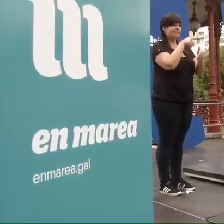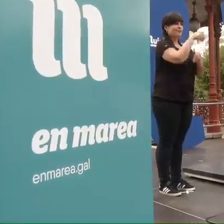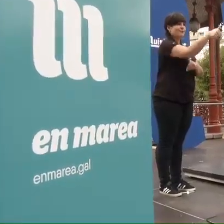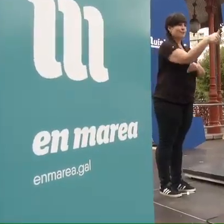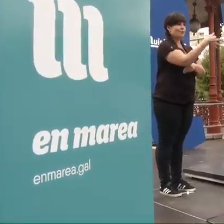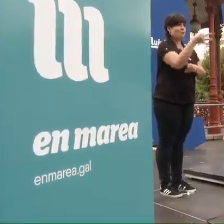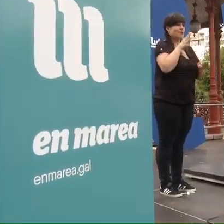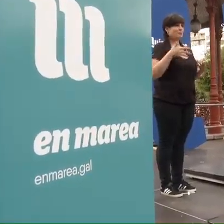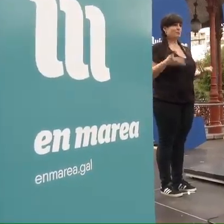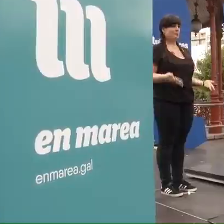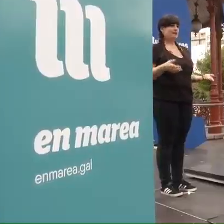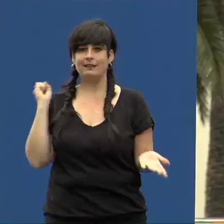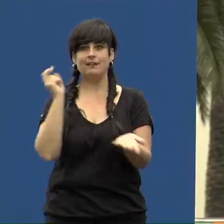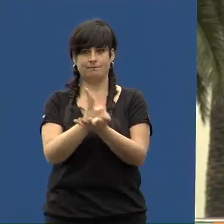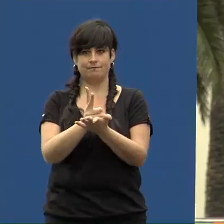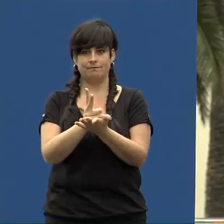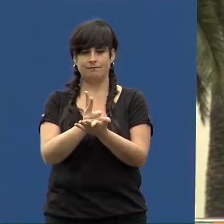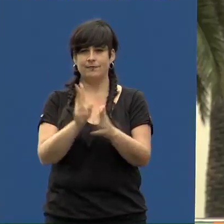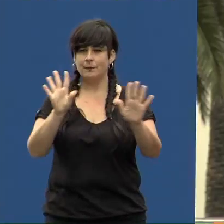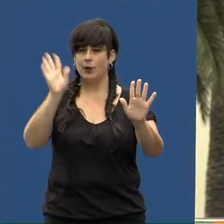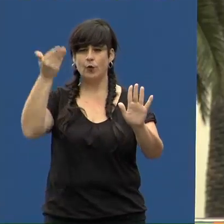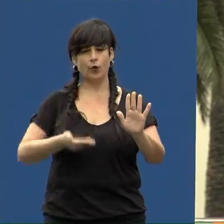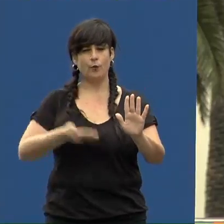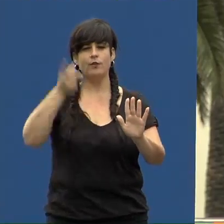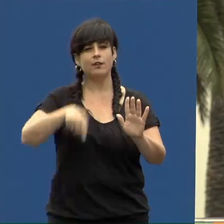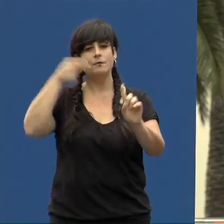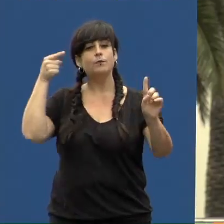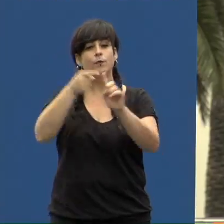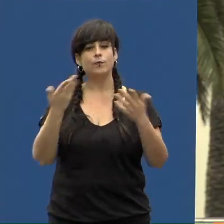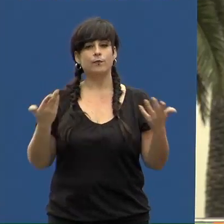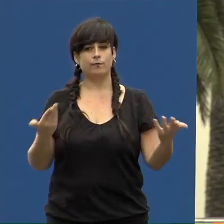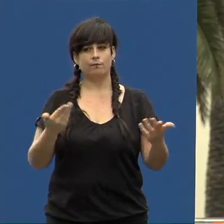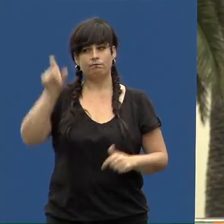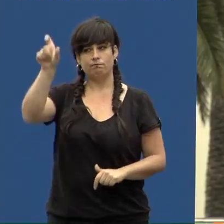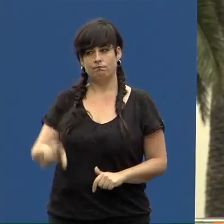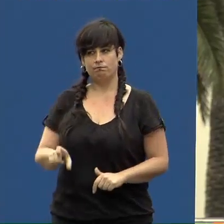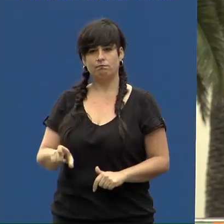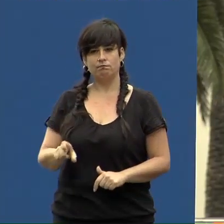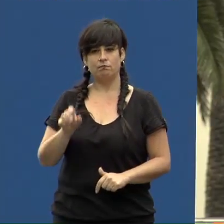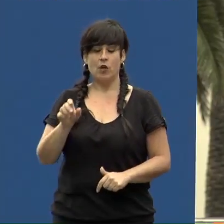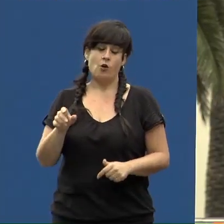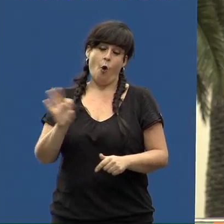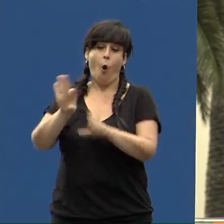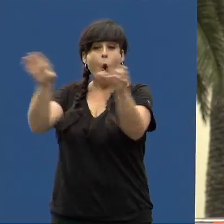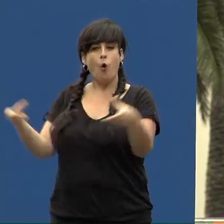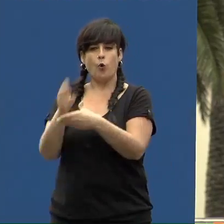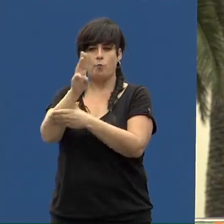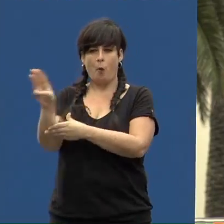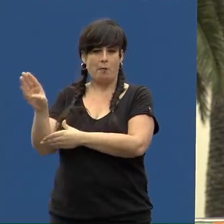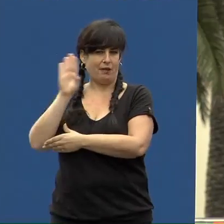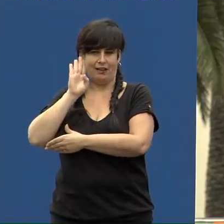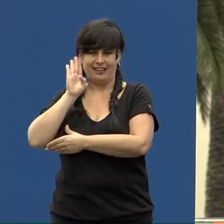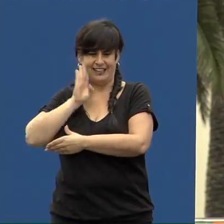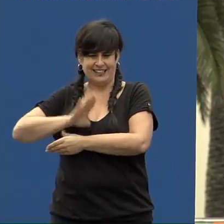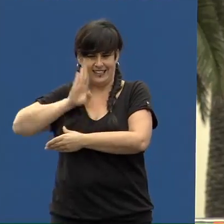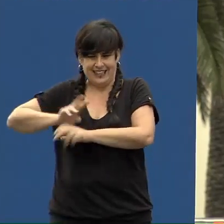futuro, pero también es clave para frenar al indigno y al corrupto Partido Popular, que tanto amenaza